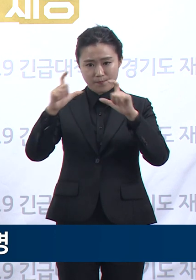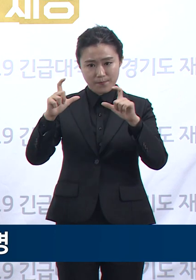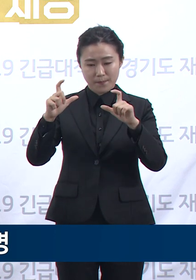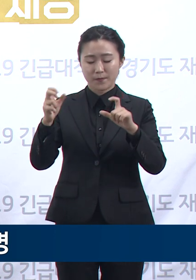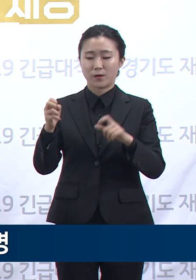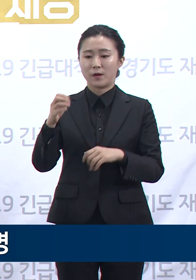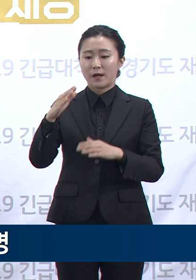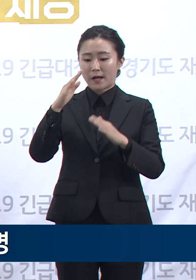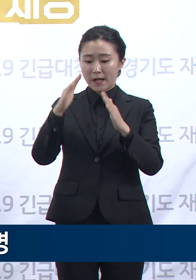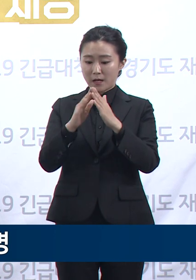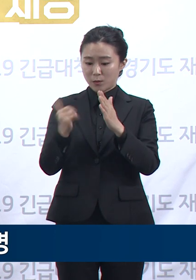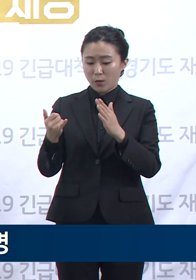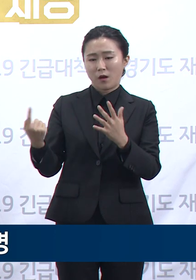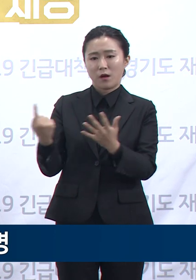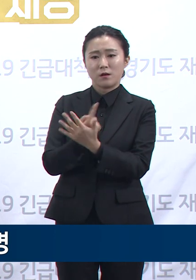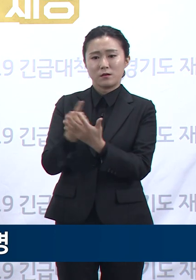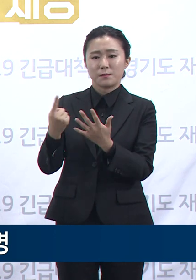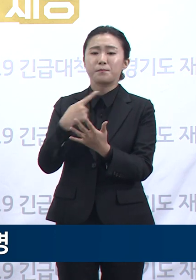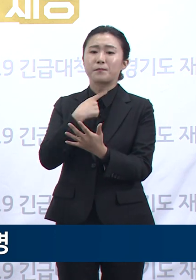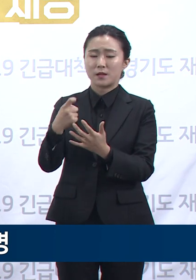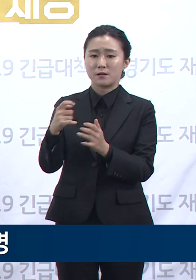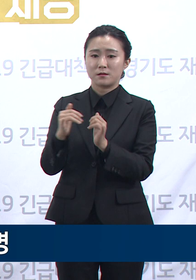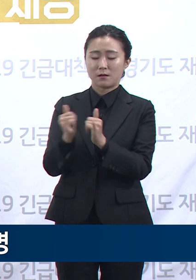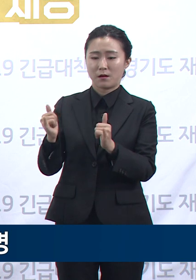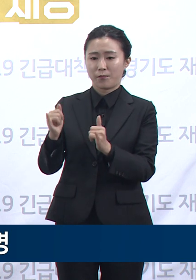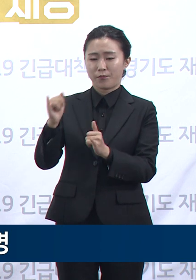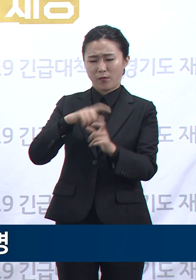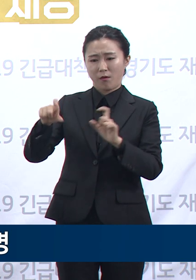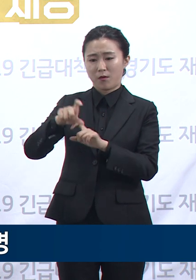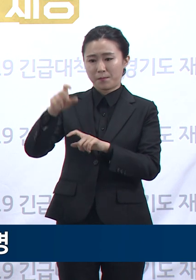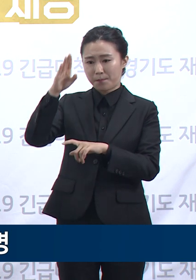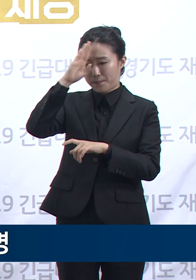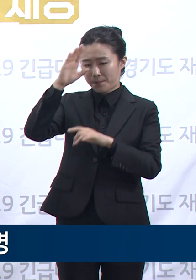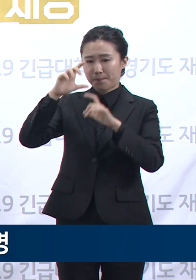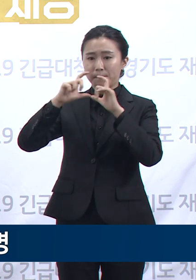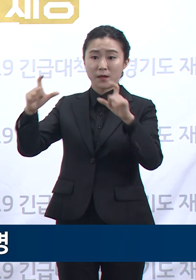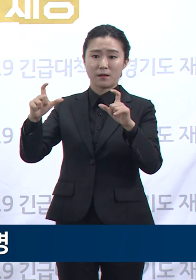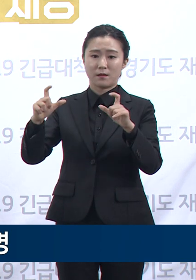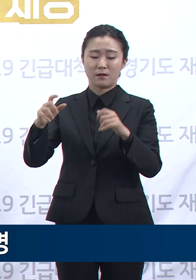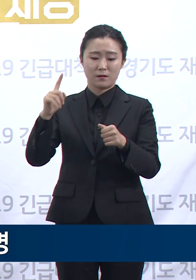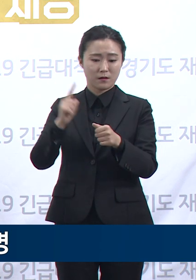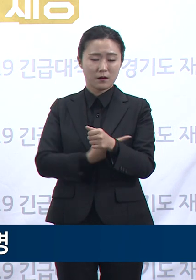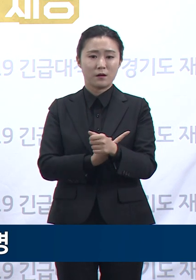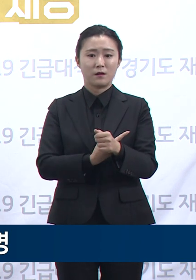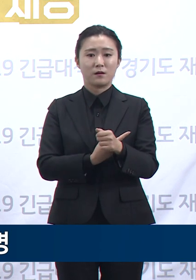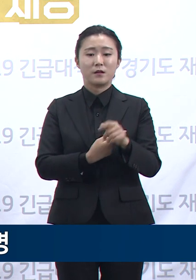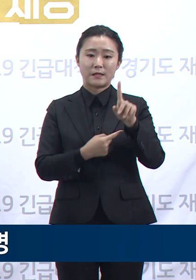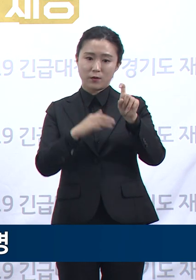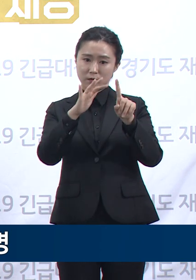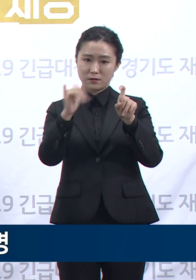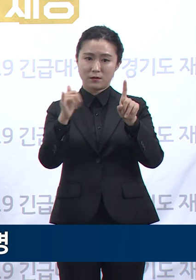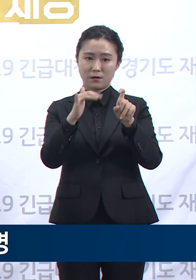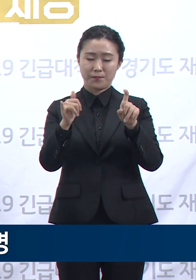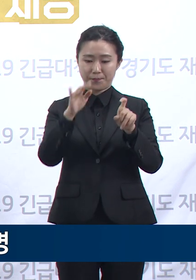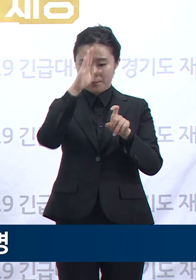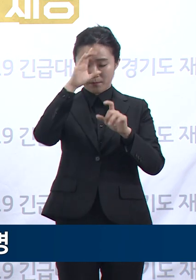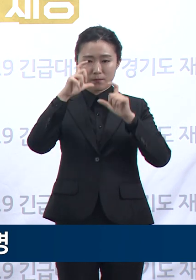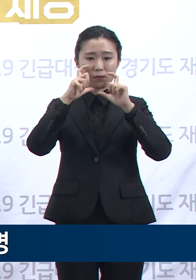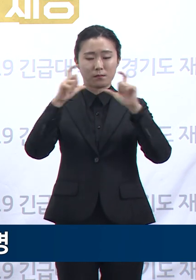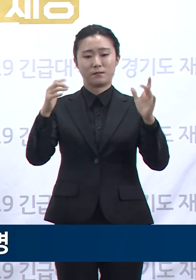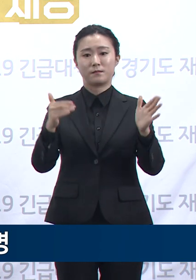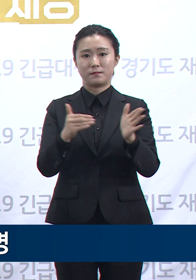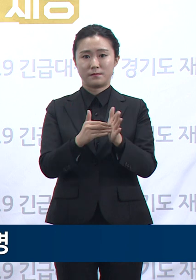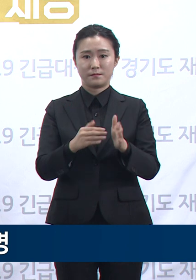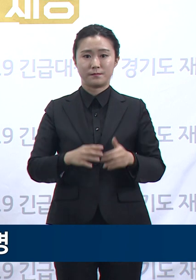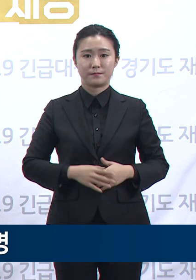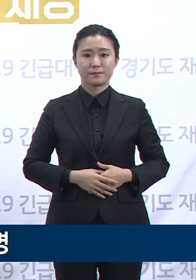접촉한 사람들이 또 역시 추가로 확진 판정을 받으면서 오늘 0시 기준 해당 클러스터는 총 11명이 확진 판정을 받은